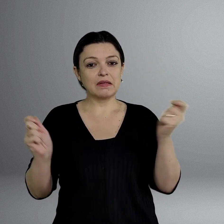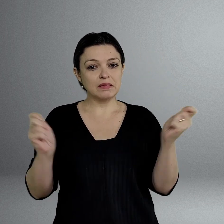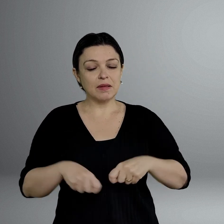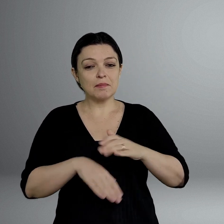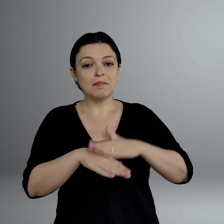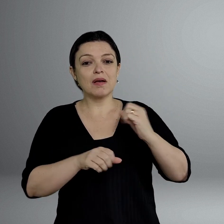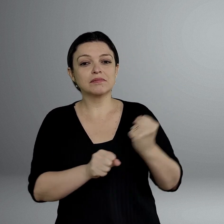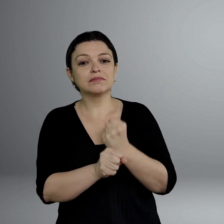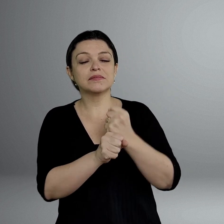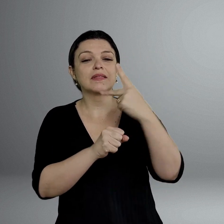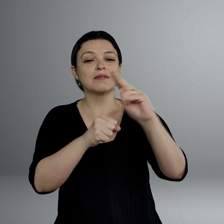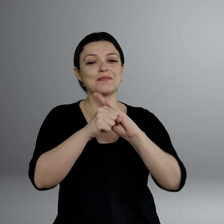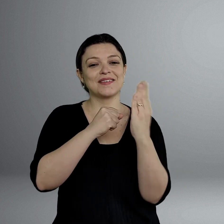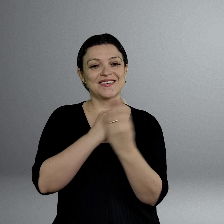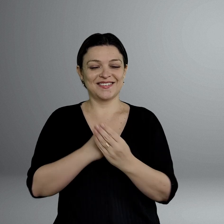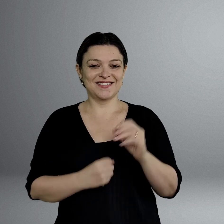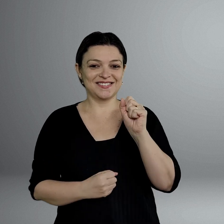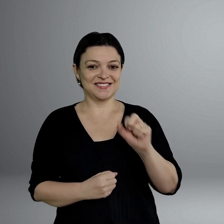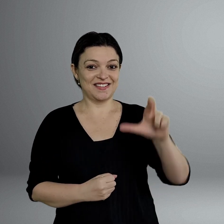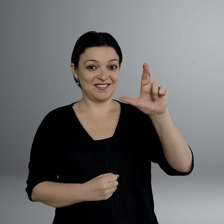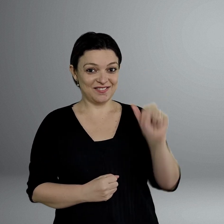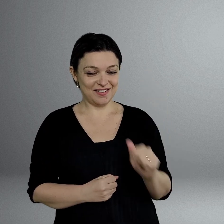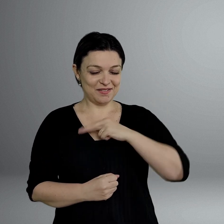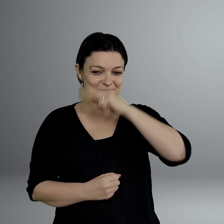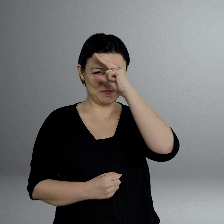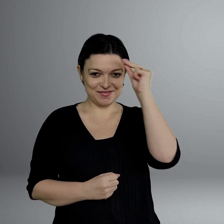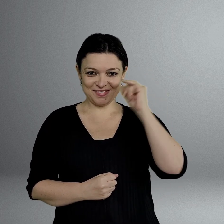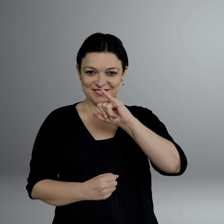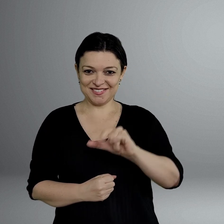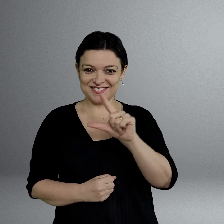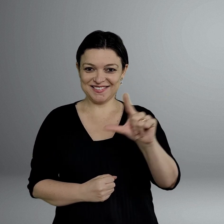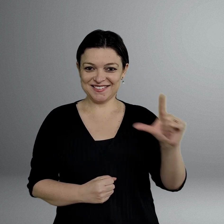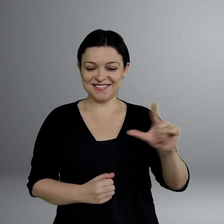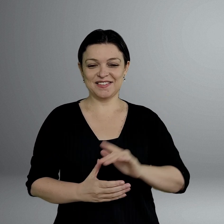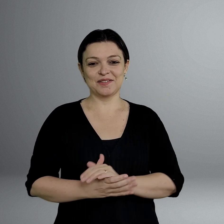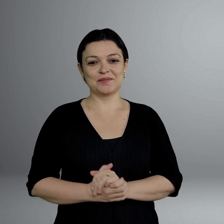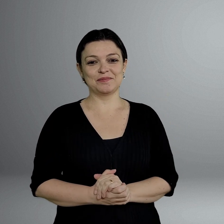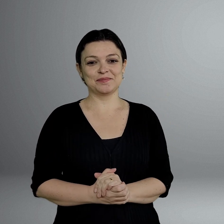regionais, tem mais obras no seu bairro. CINFRA. Prefeitura de Joinville. CINFRA.